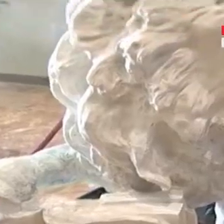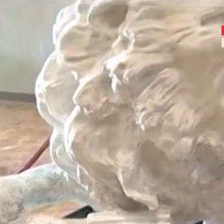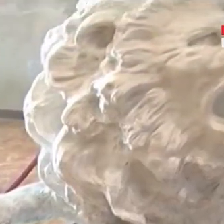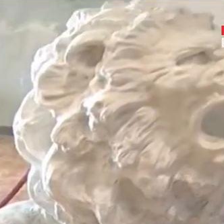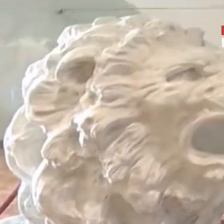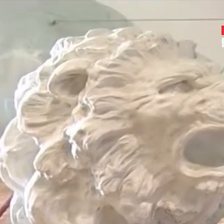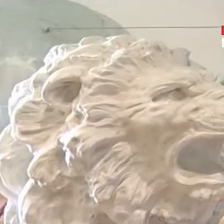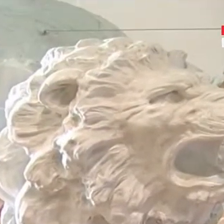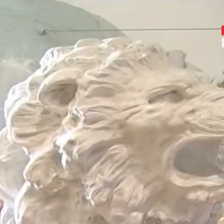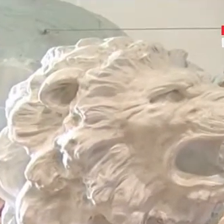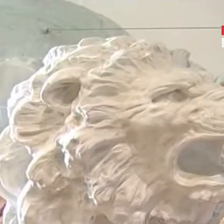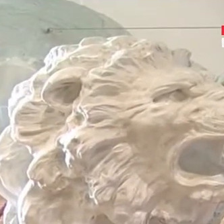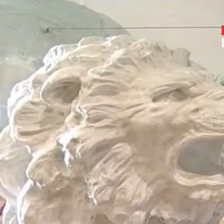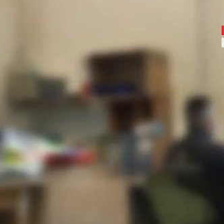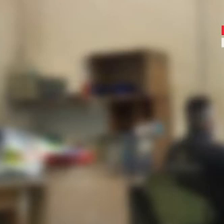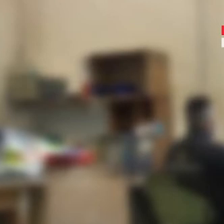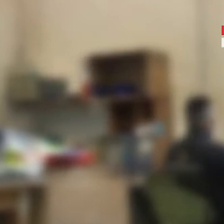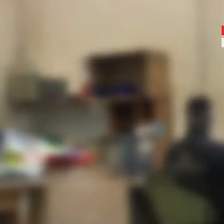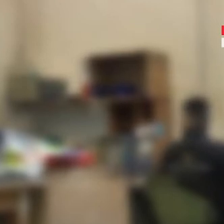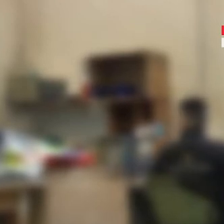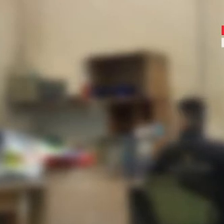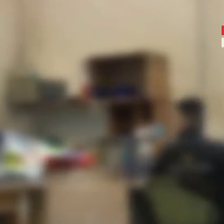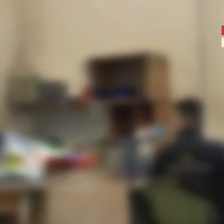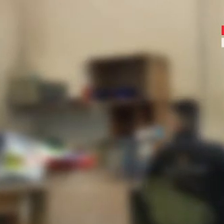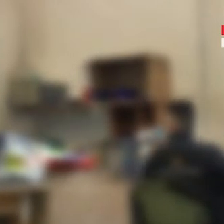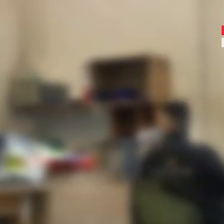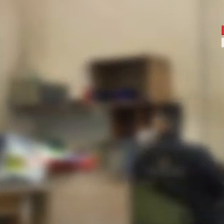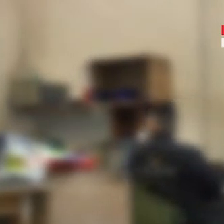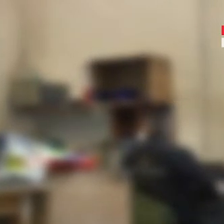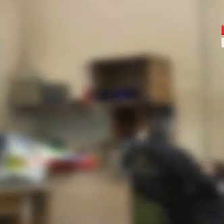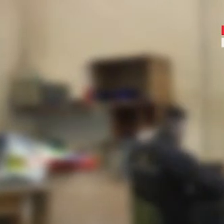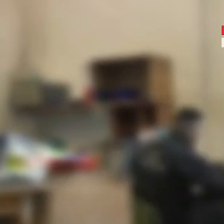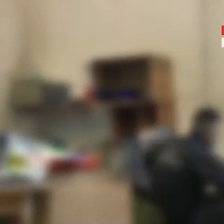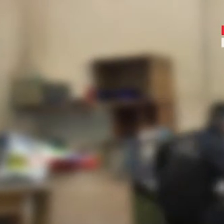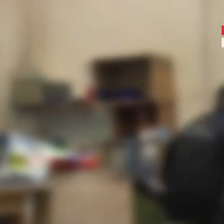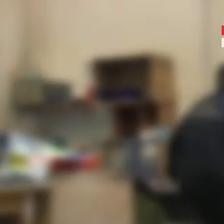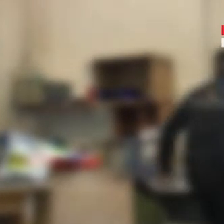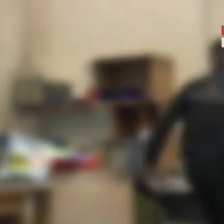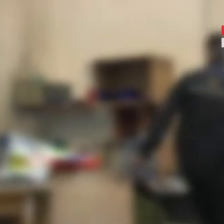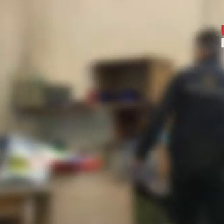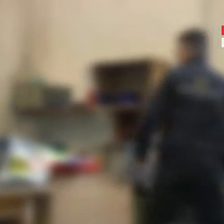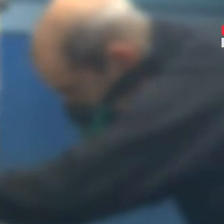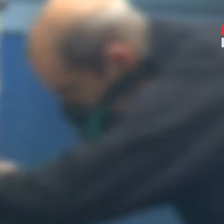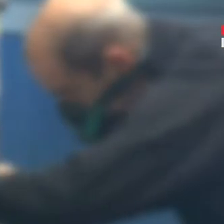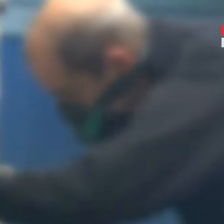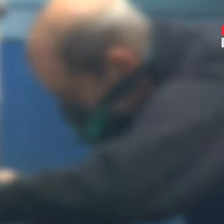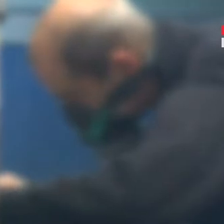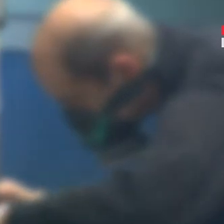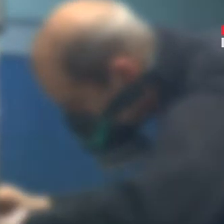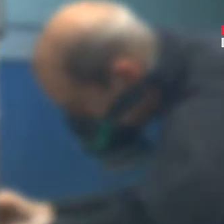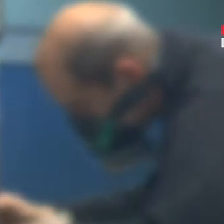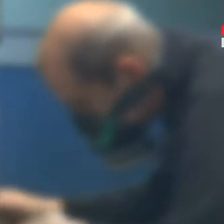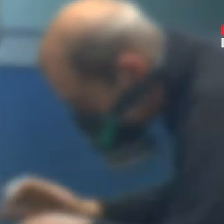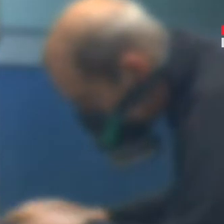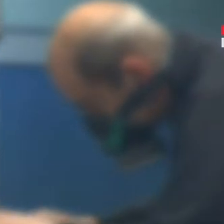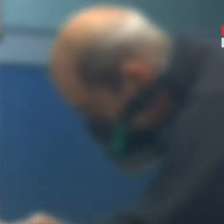già stati fatti. Ecco quanto costerebbe limitare il blocco licenziamenti contenuto nel decreto Sostegni Bis. Noi abbiamo un potenziale